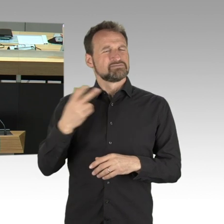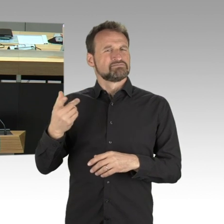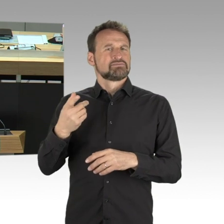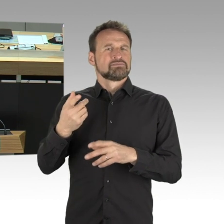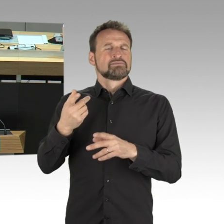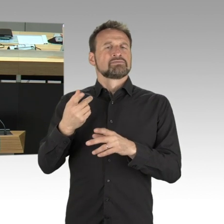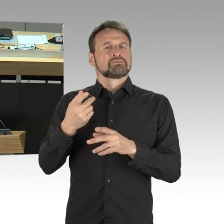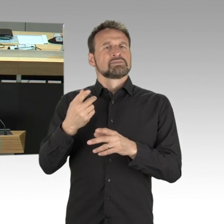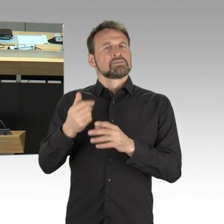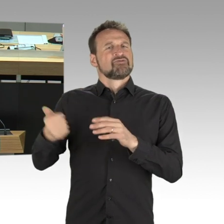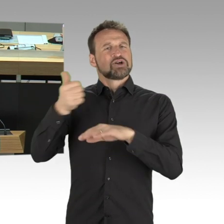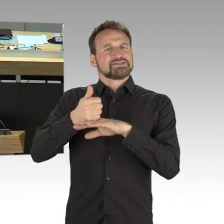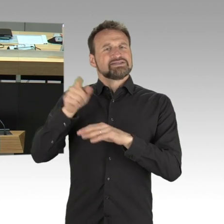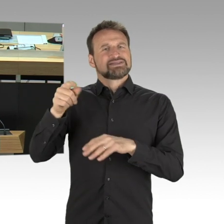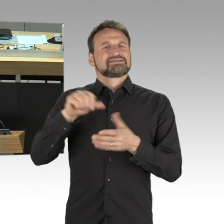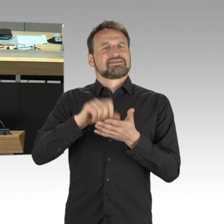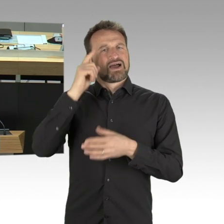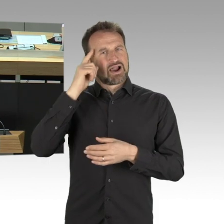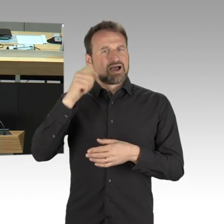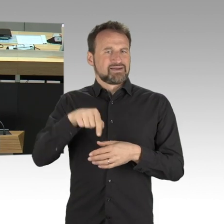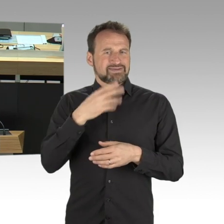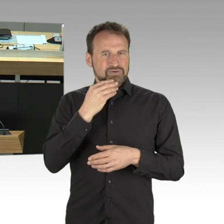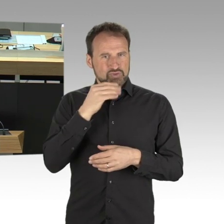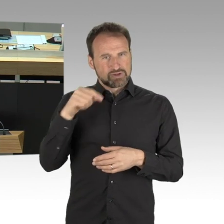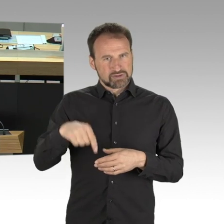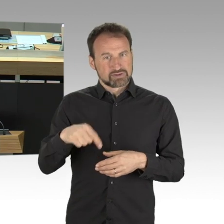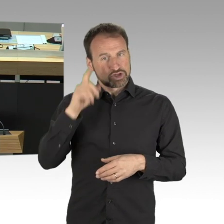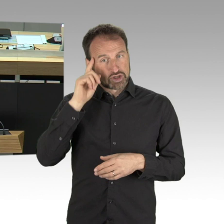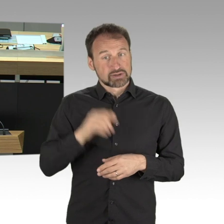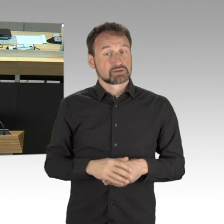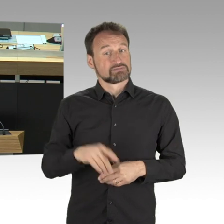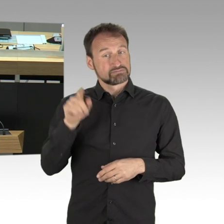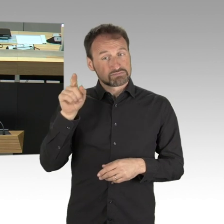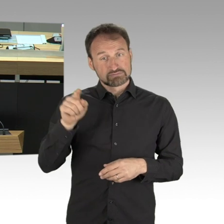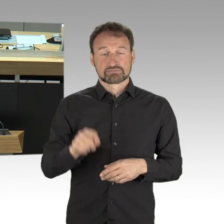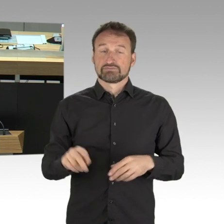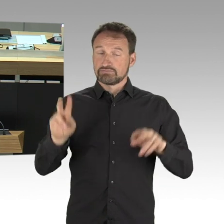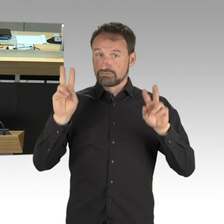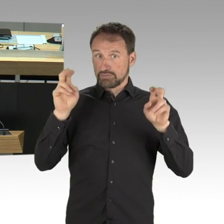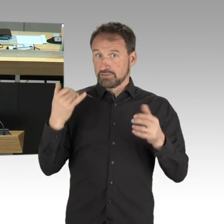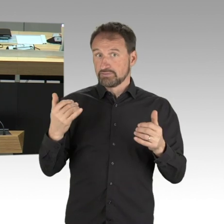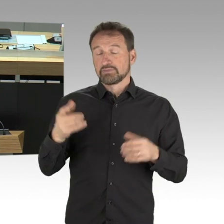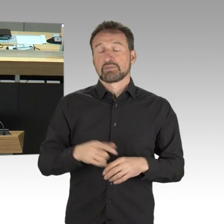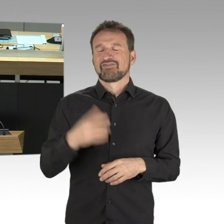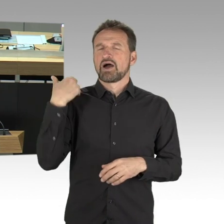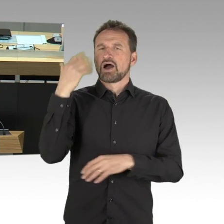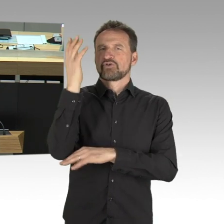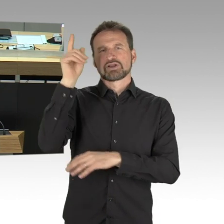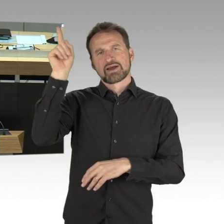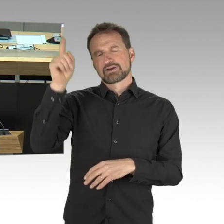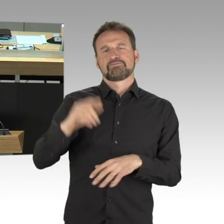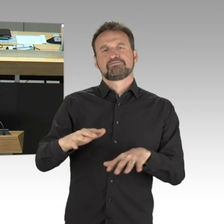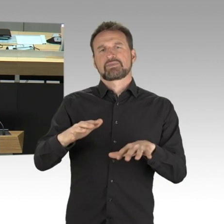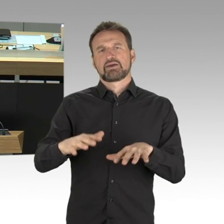Landtag: Heute und hier ist eine Partei vertreten, die Verbrechen der Nationalsozialisten verharmlost. Diese